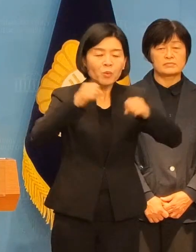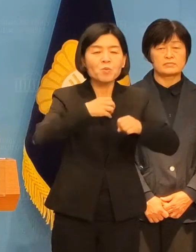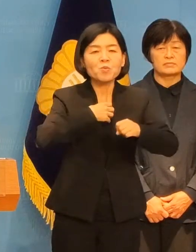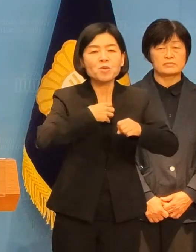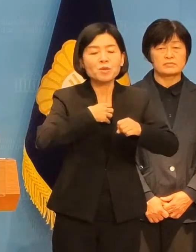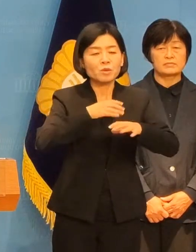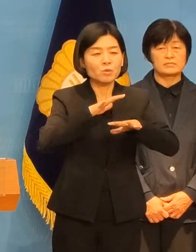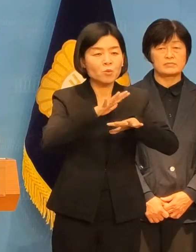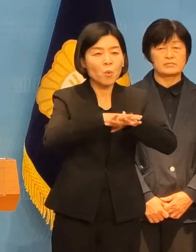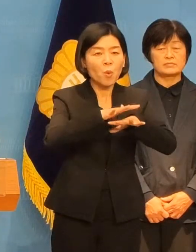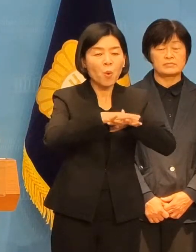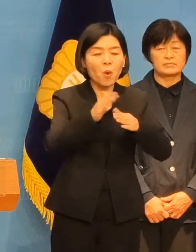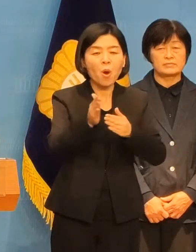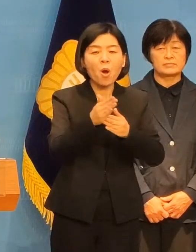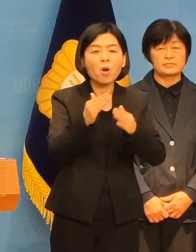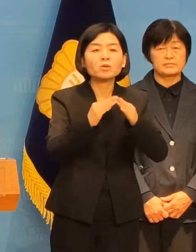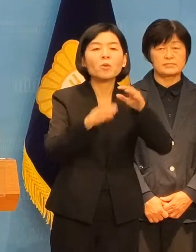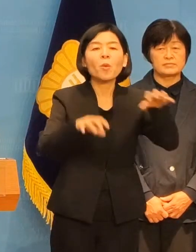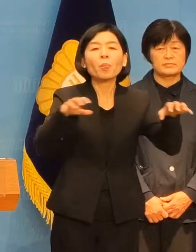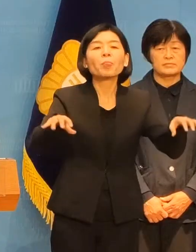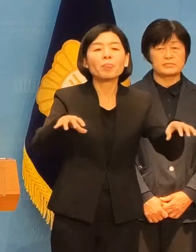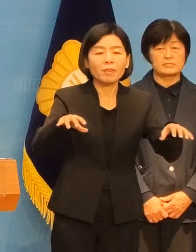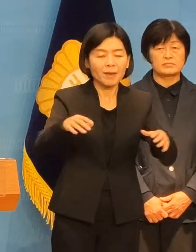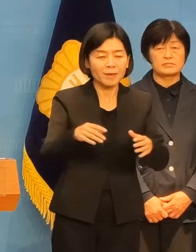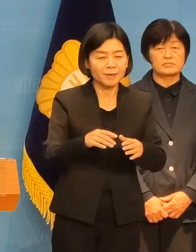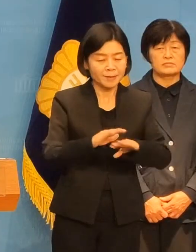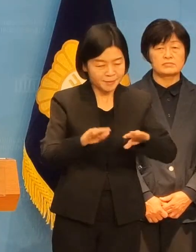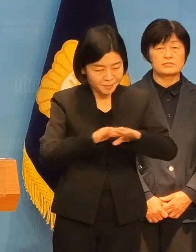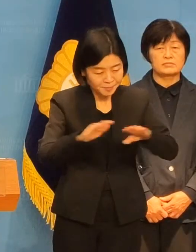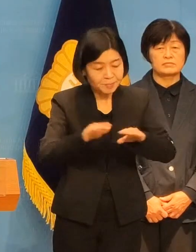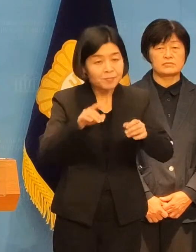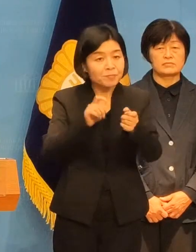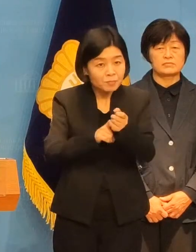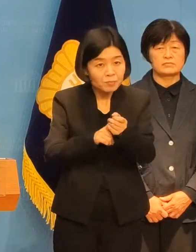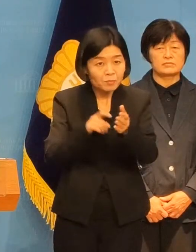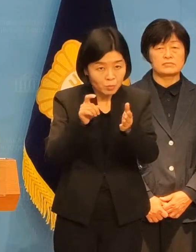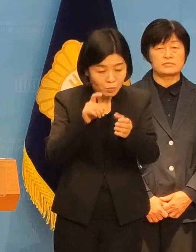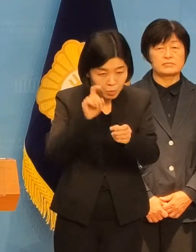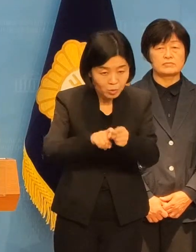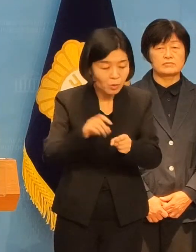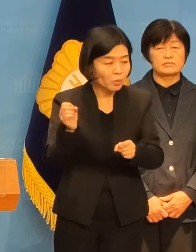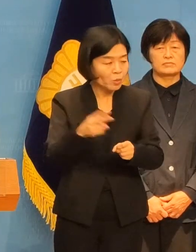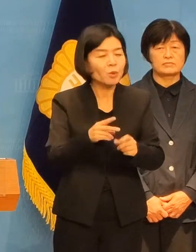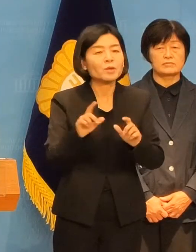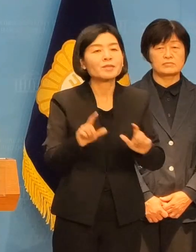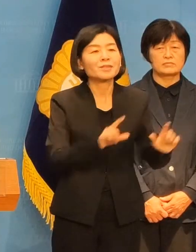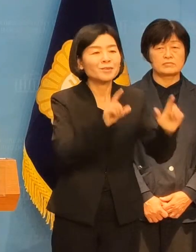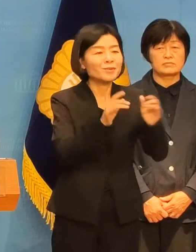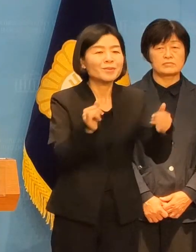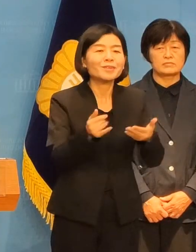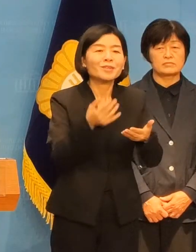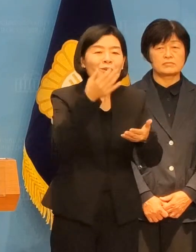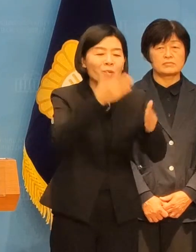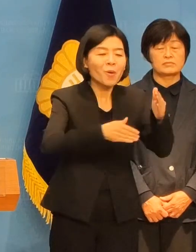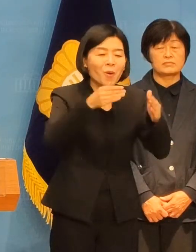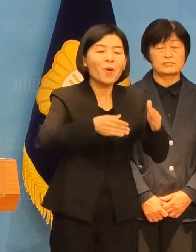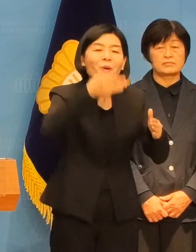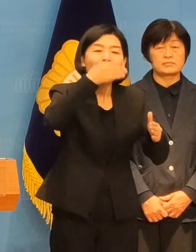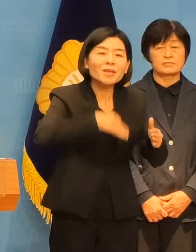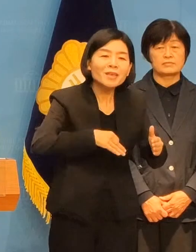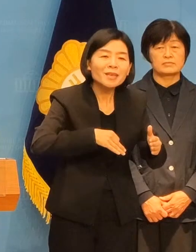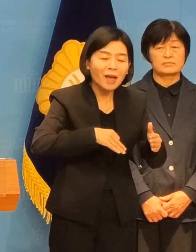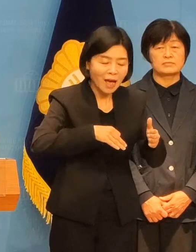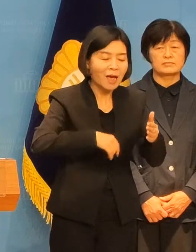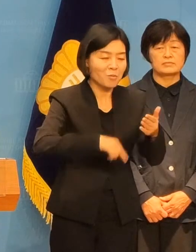현실에 긴급 대응하는 한편 농어촌을 지켜온 지역 주민들의 공익적 기여 행위에 대한